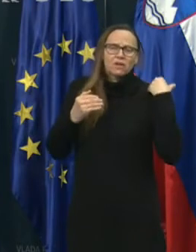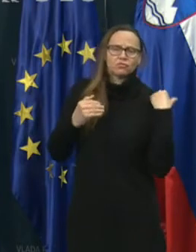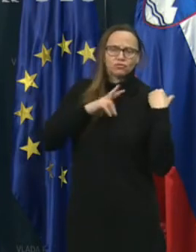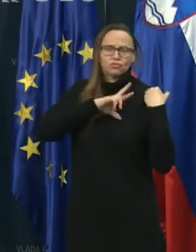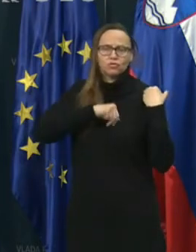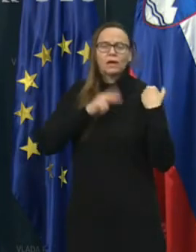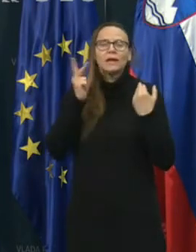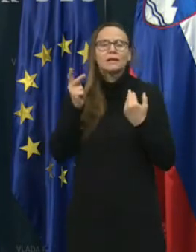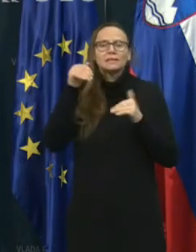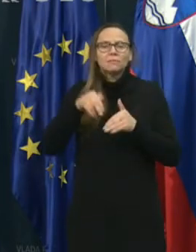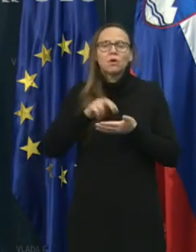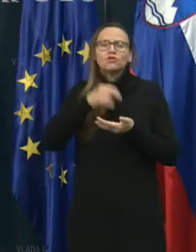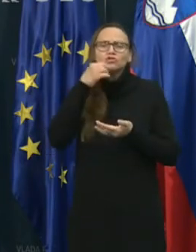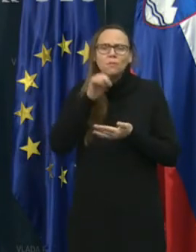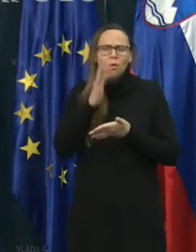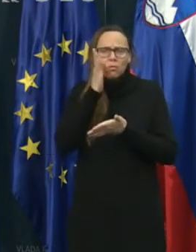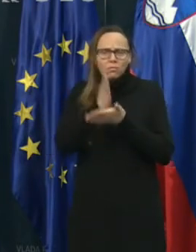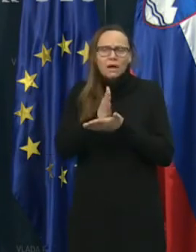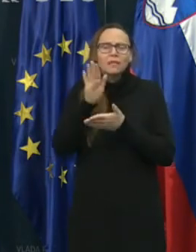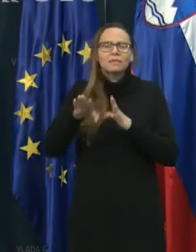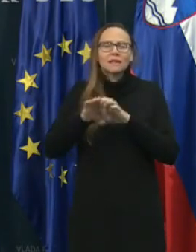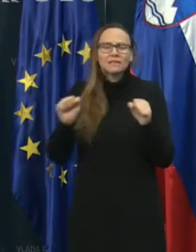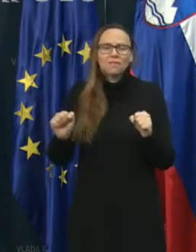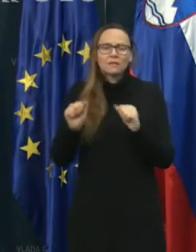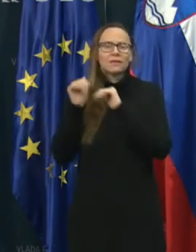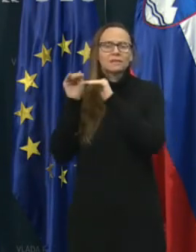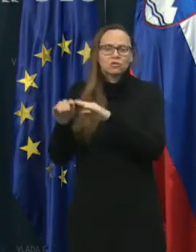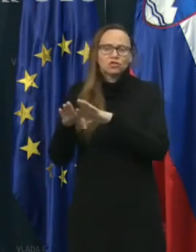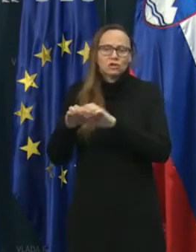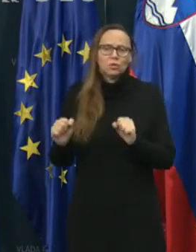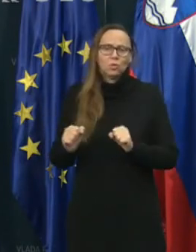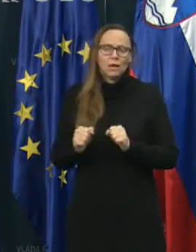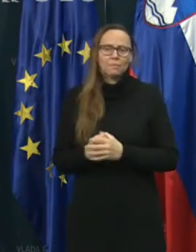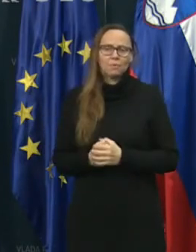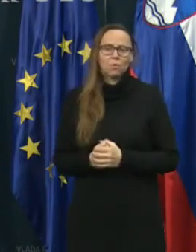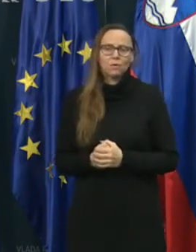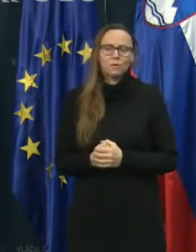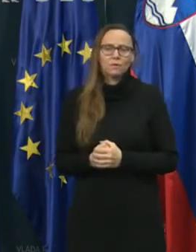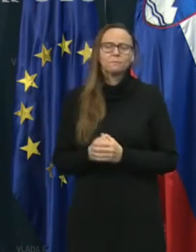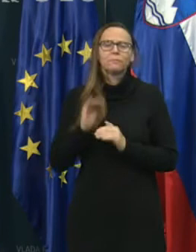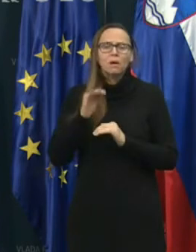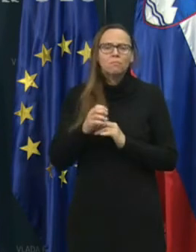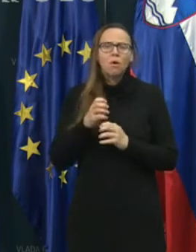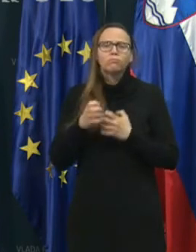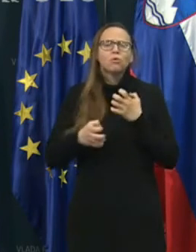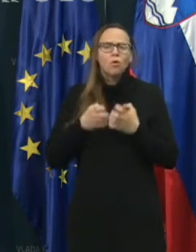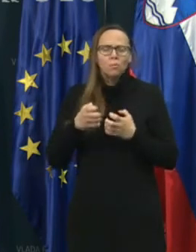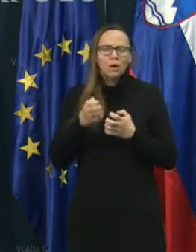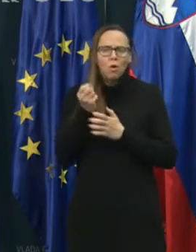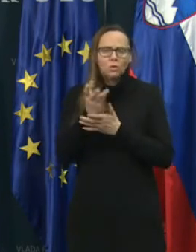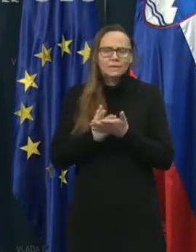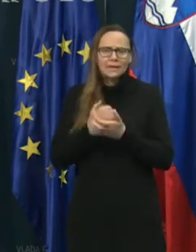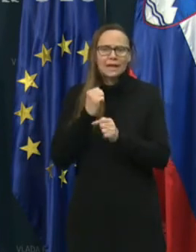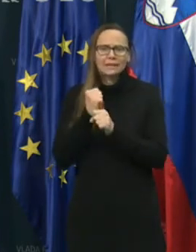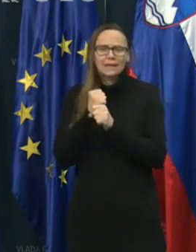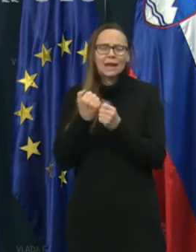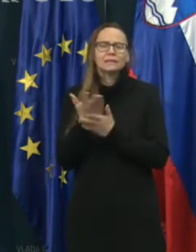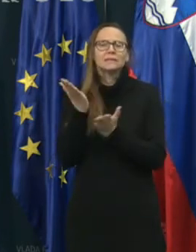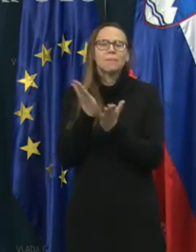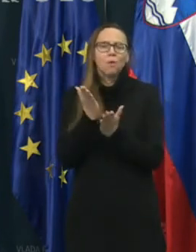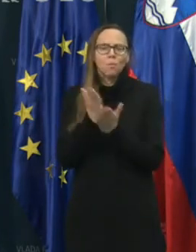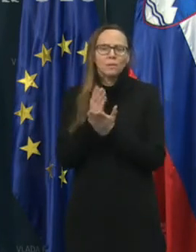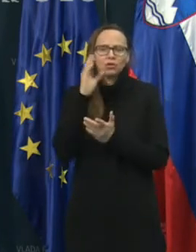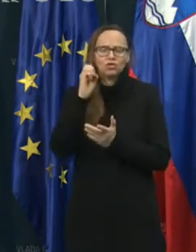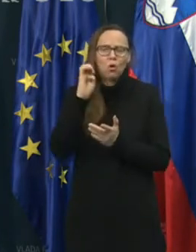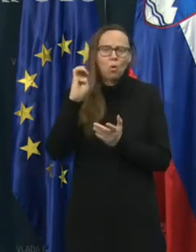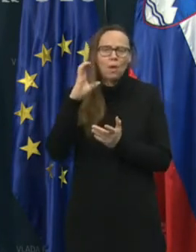bolje osredotočiti na izvajanje zaščitnih ukrepov. Po grobih ocenah delanih za povprečje